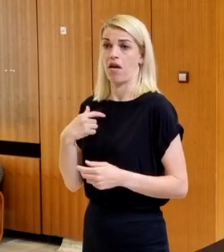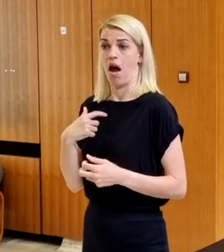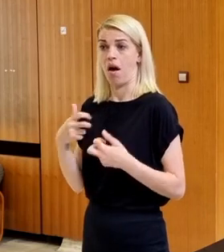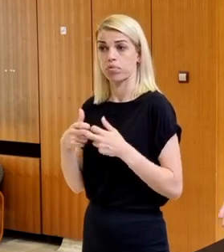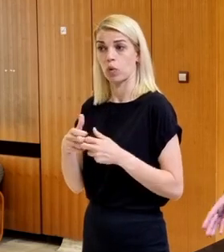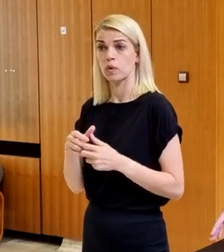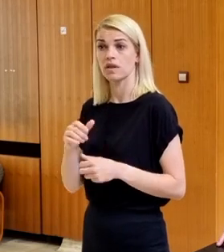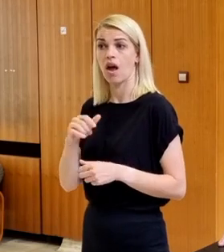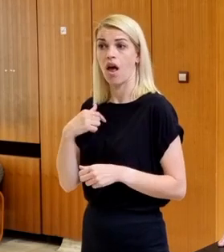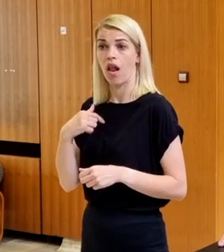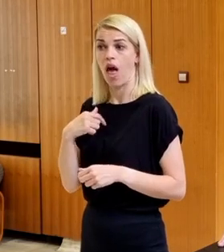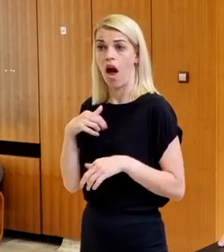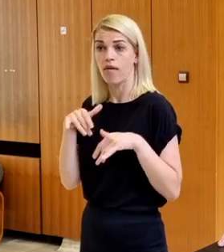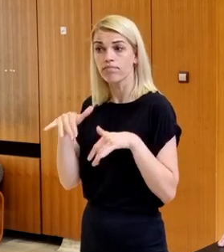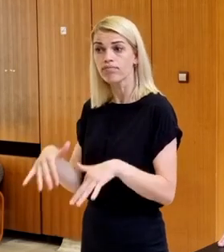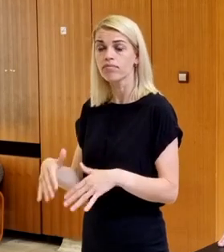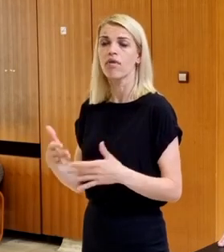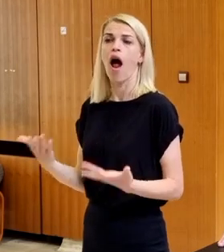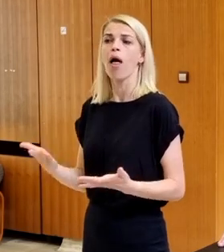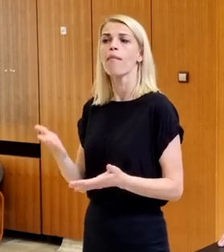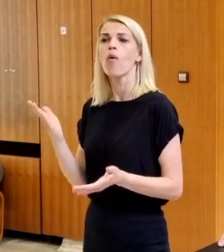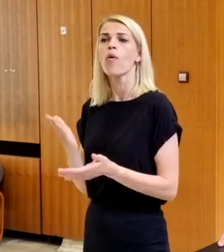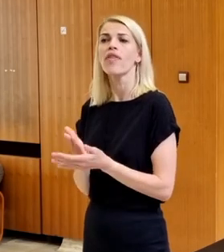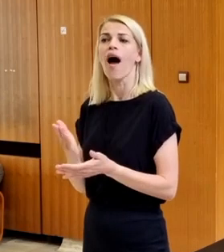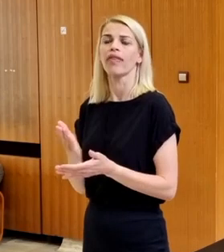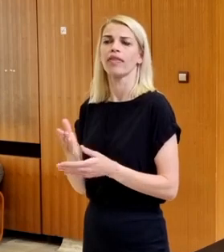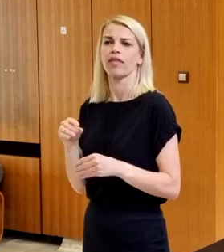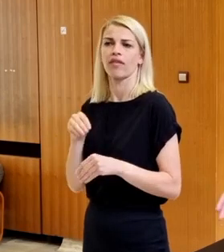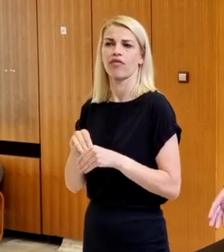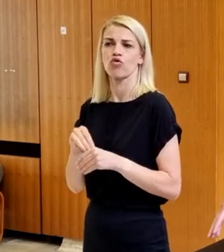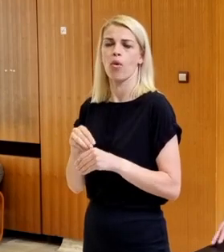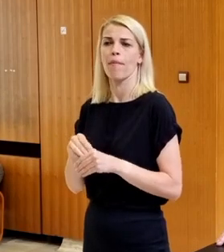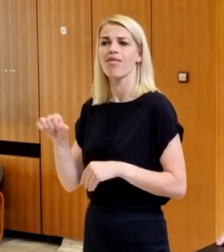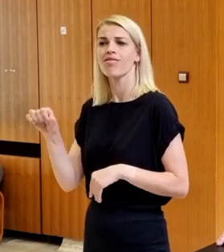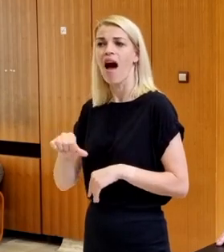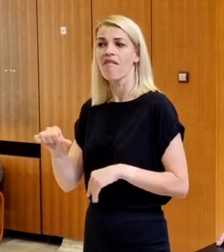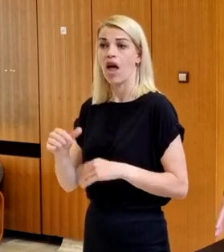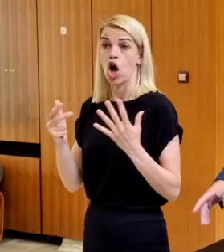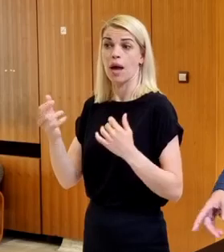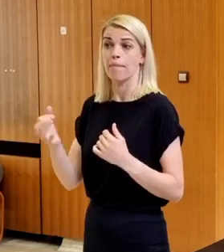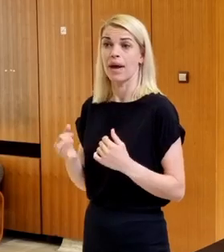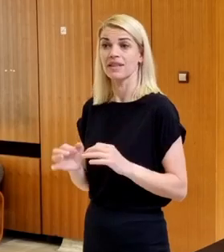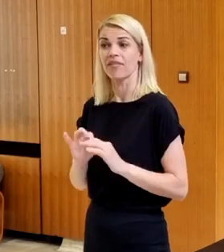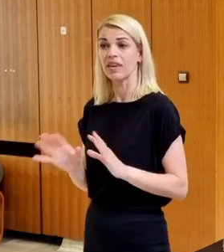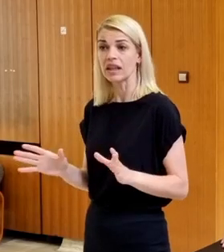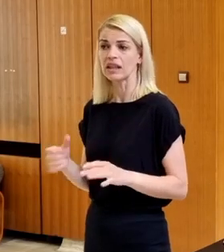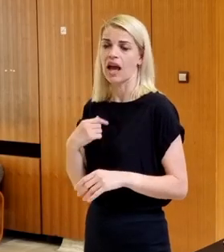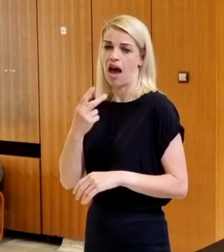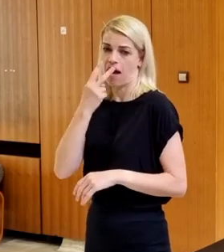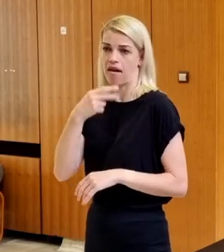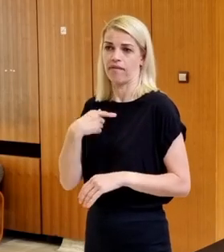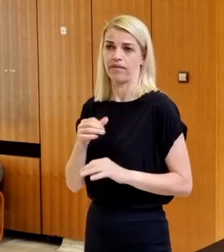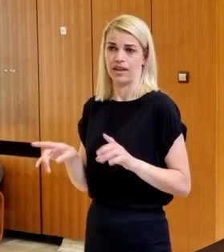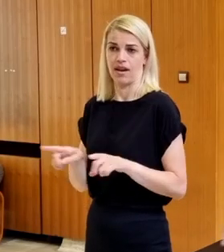či tá DPH na naftu a benzín bude 8%, ja si myslím, že by úplne bez problémov mohla byť, tak ako to majú v